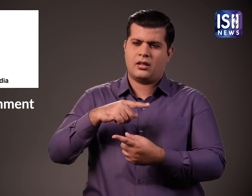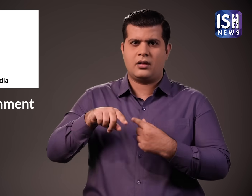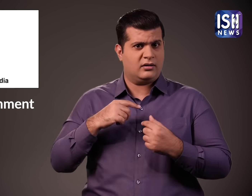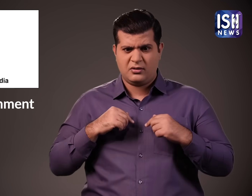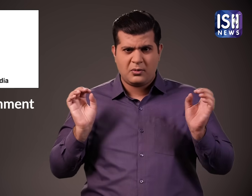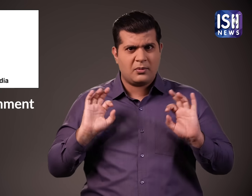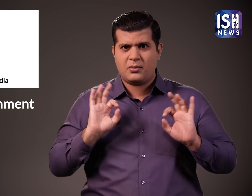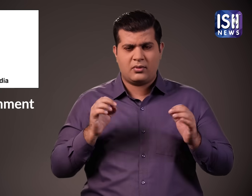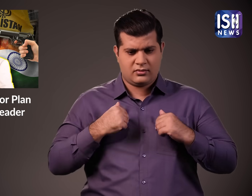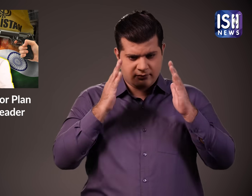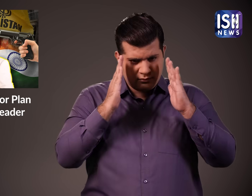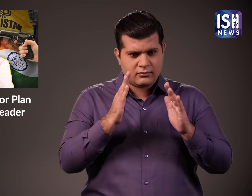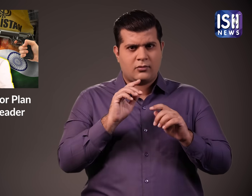है।